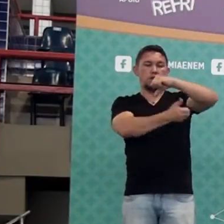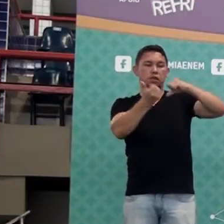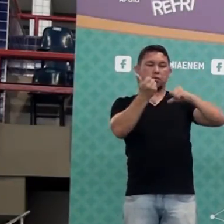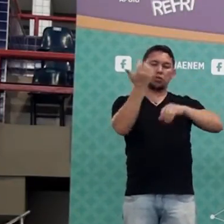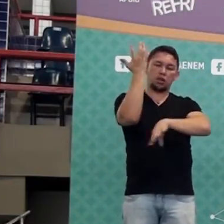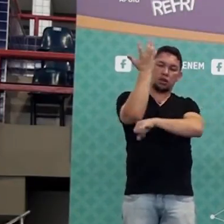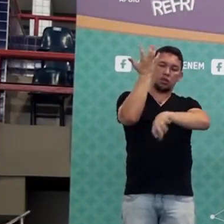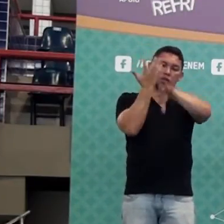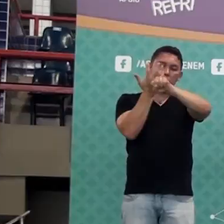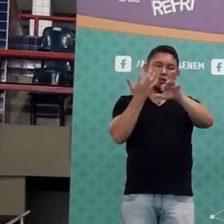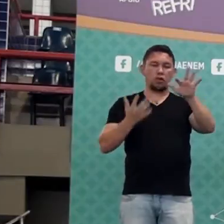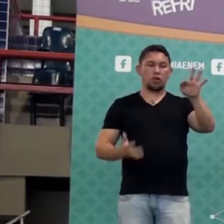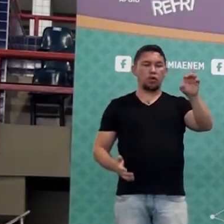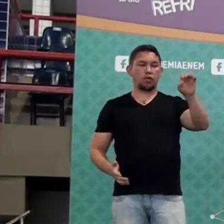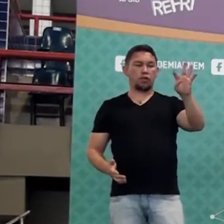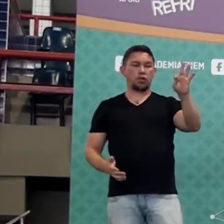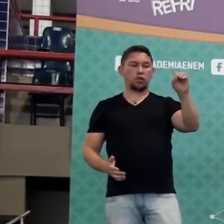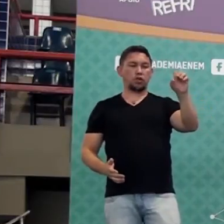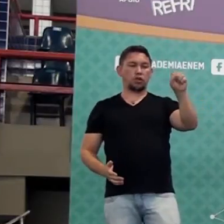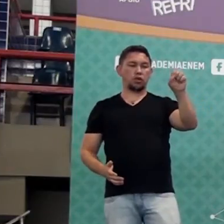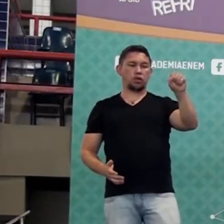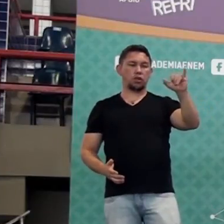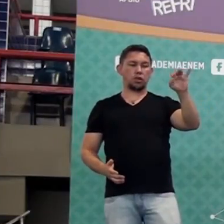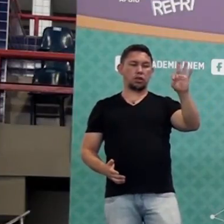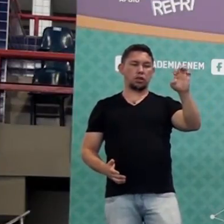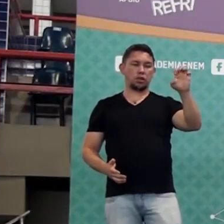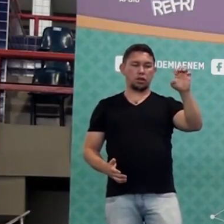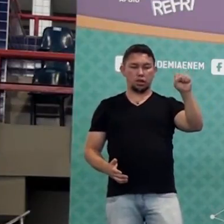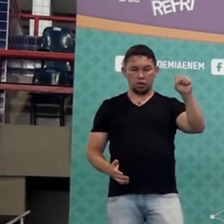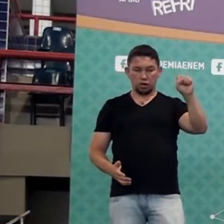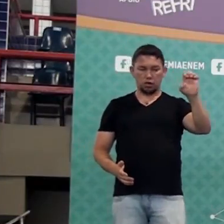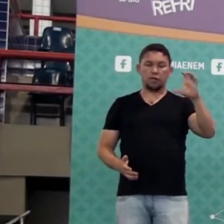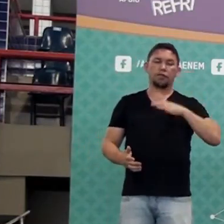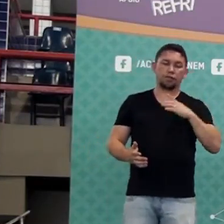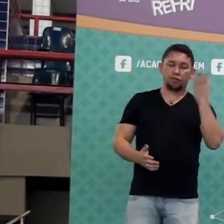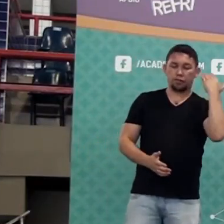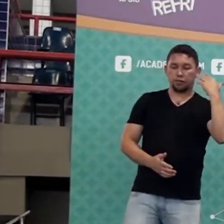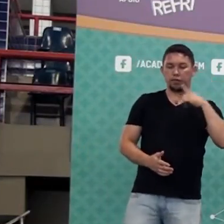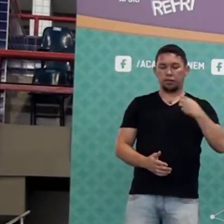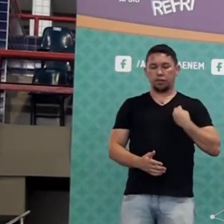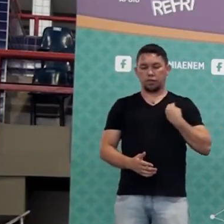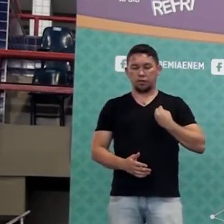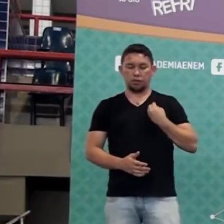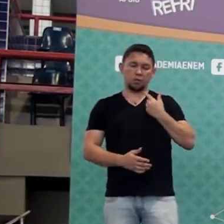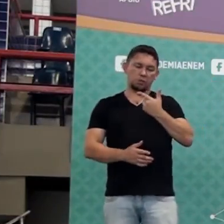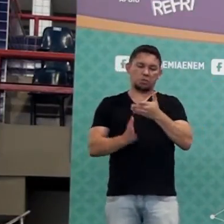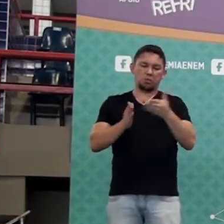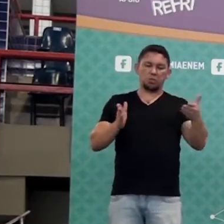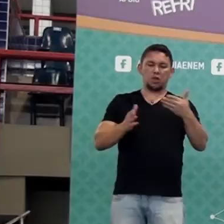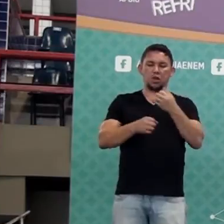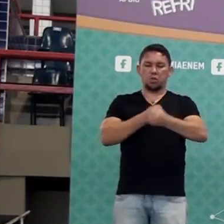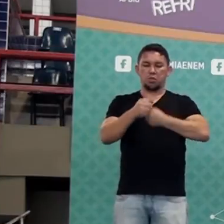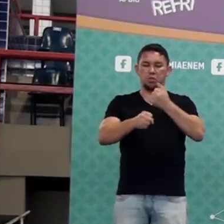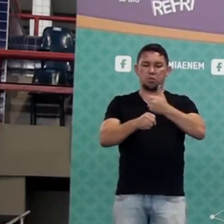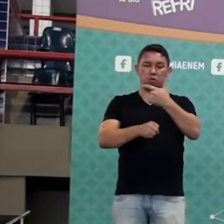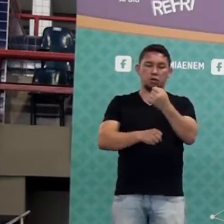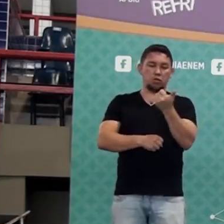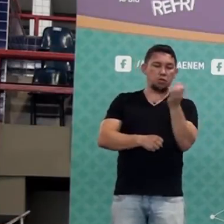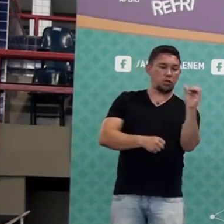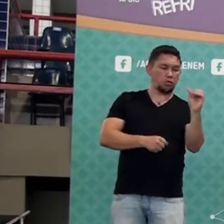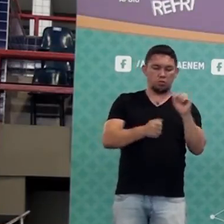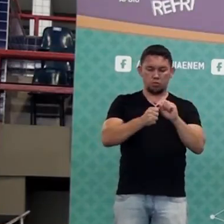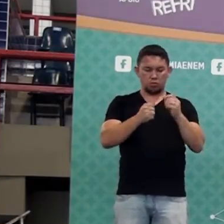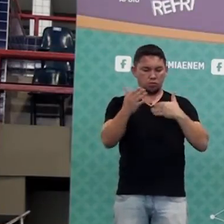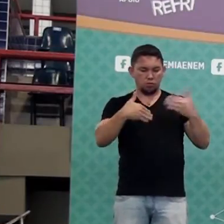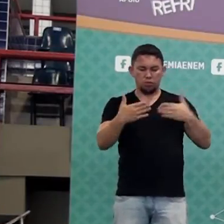fotossíntese. A safra de 2016, a gente produziu etanol, esse etanol já está abastecendo aí